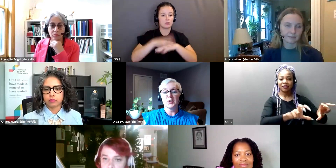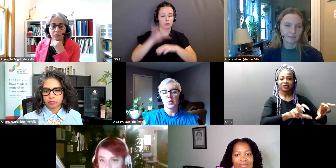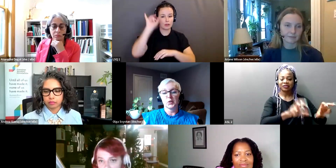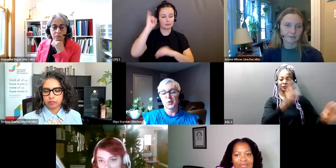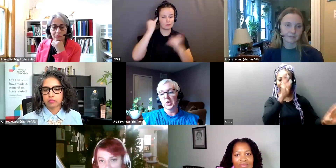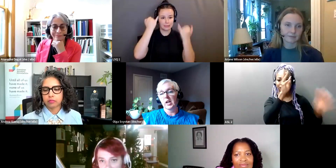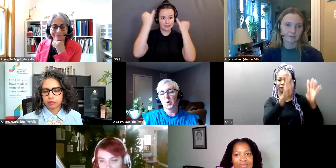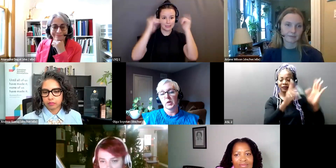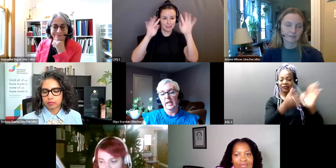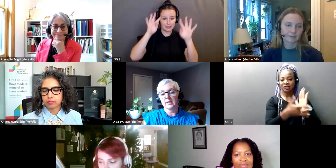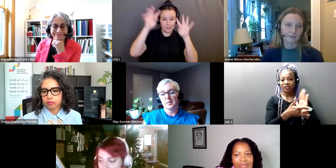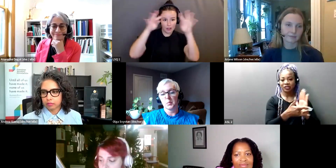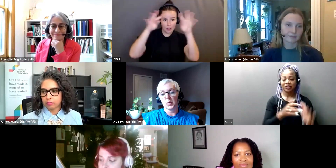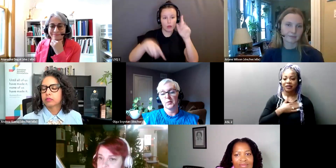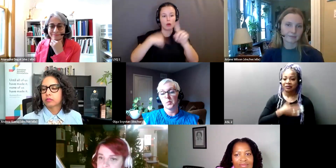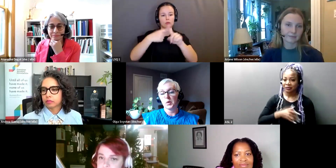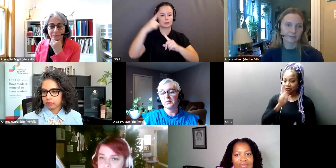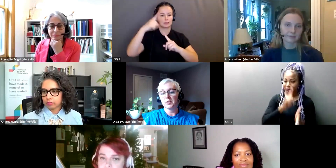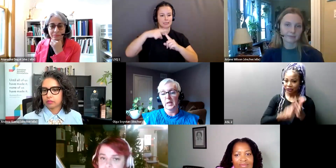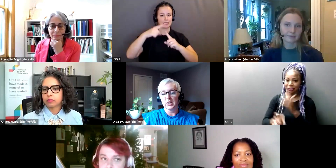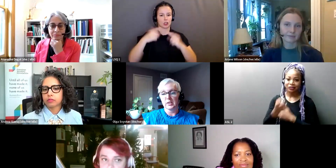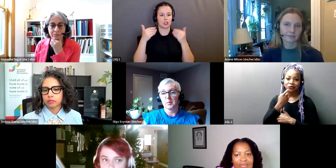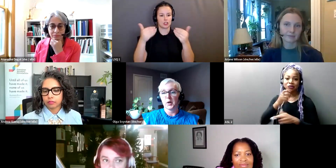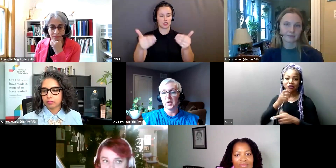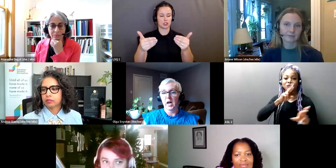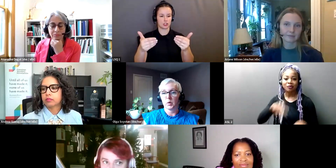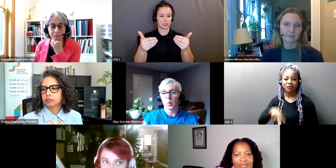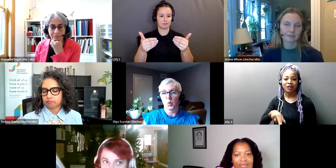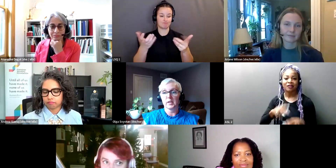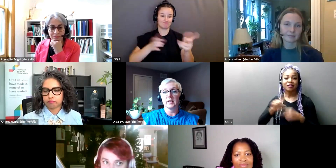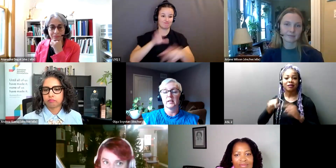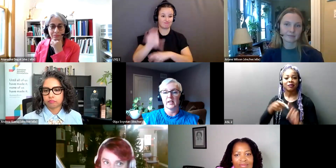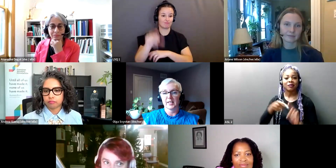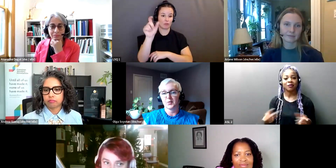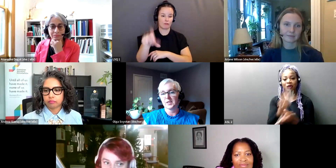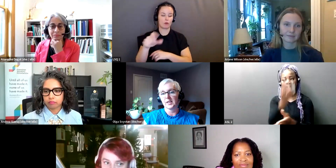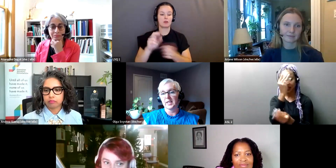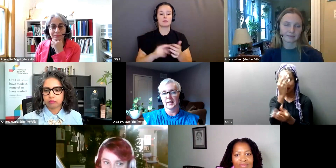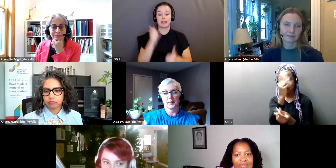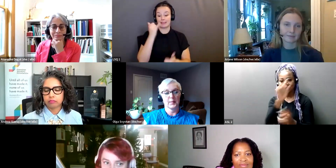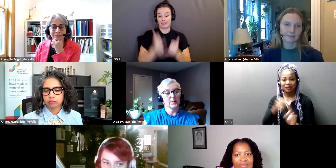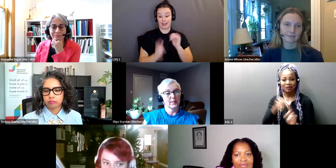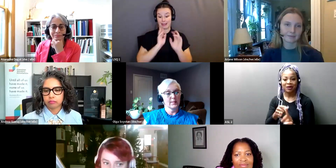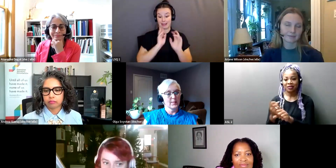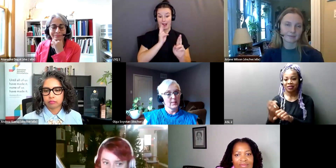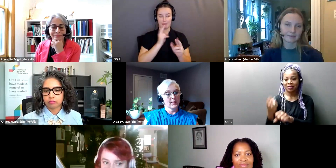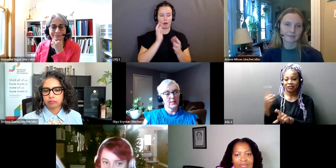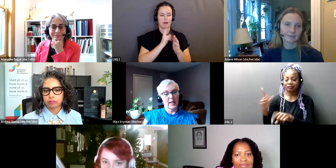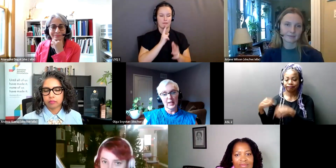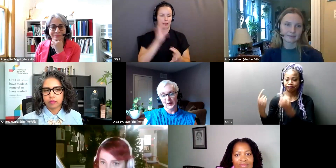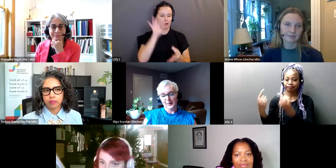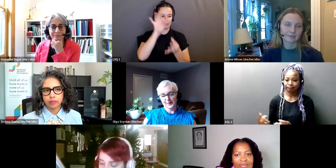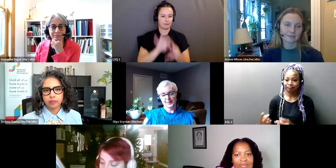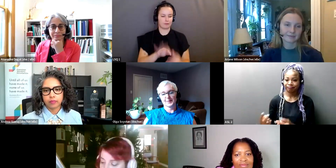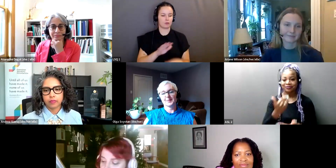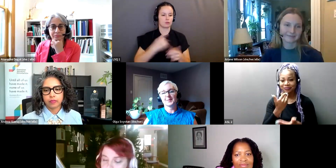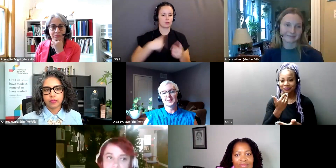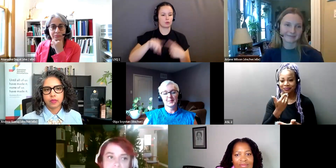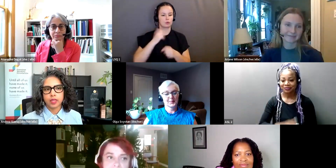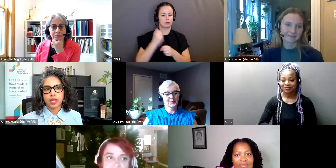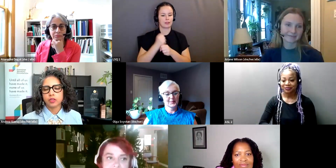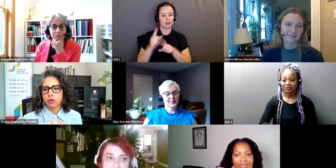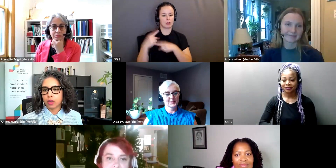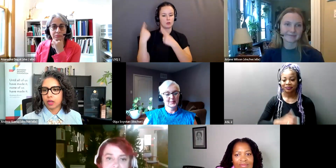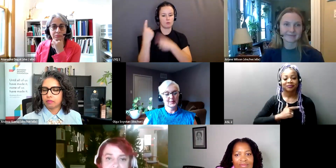la technologie. Je vous invite à consulter notre dernier rapport pour avoir plus de renseignements au sujet de notre travail au cours de la